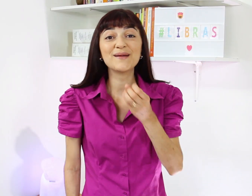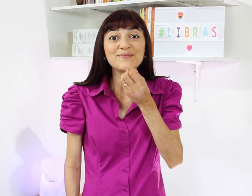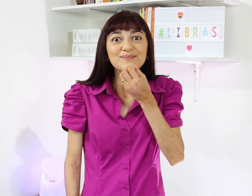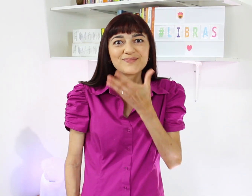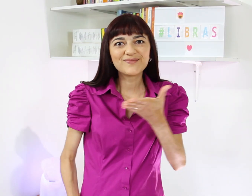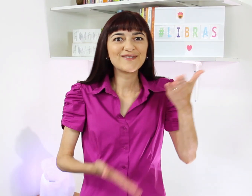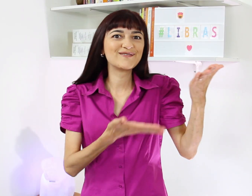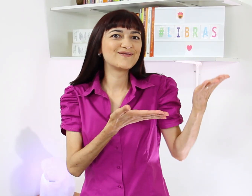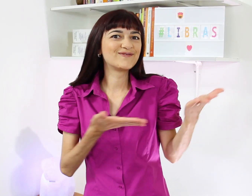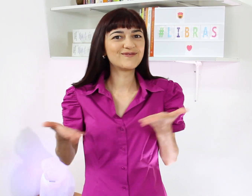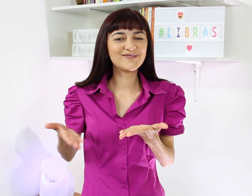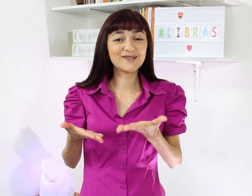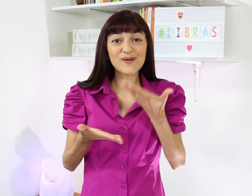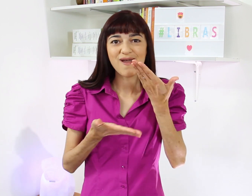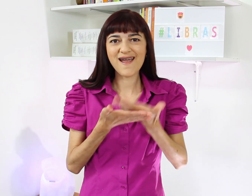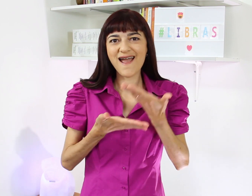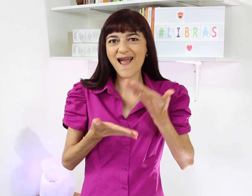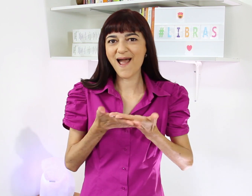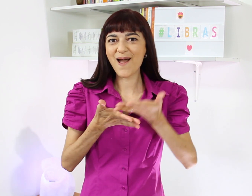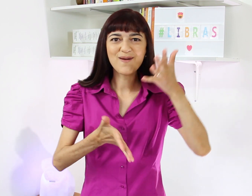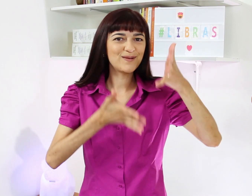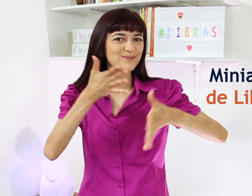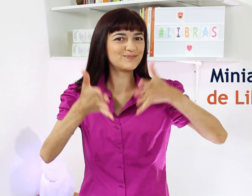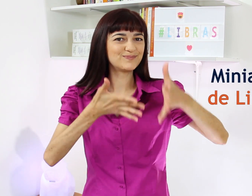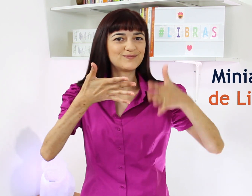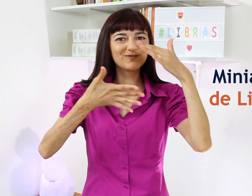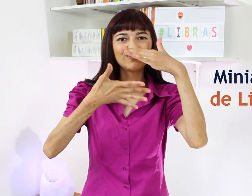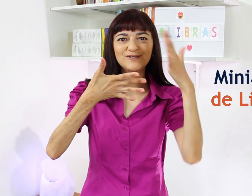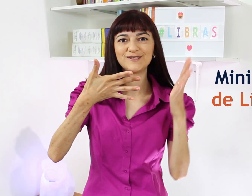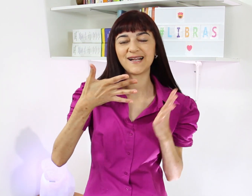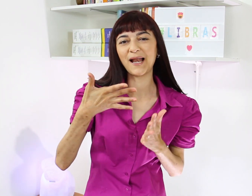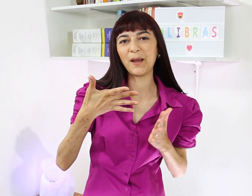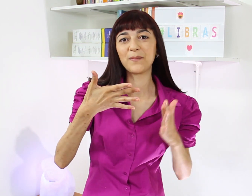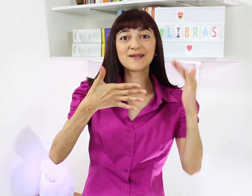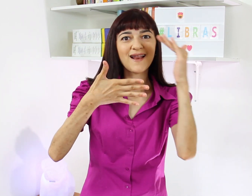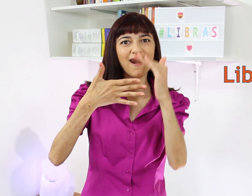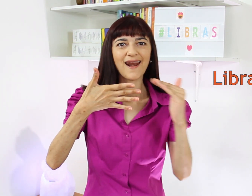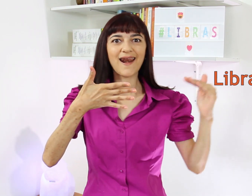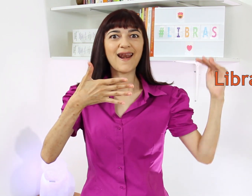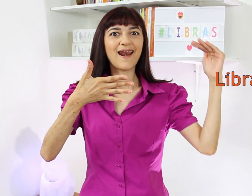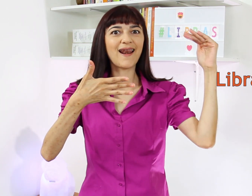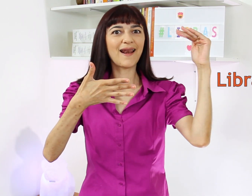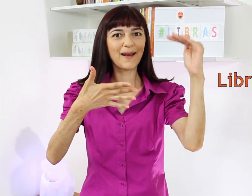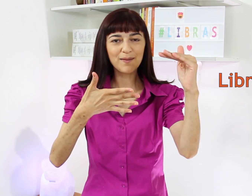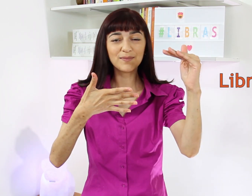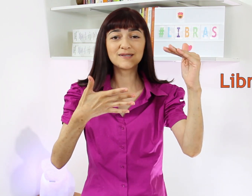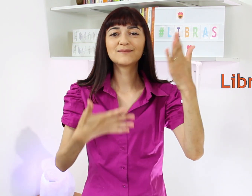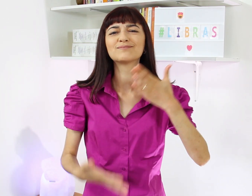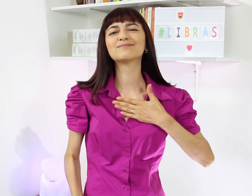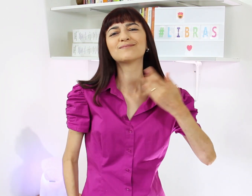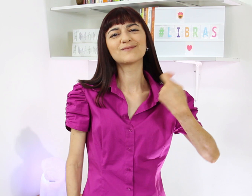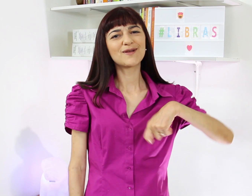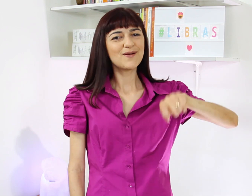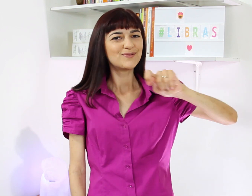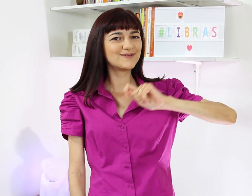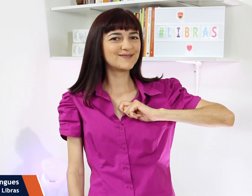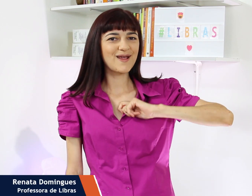Olá, tudo bem? Sejam muito bem-vindos à mini aula de Libras da Libras Pro. Eu sou